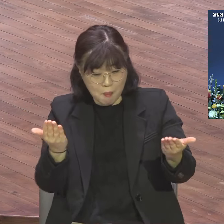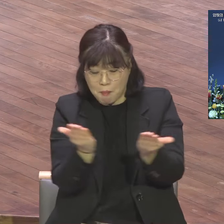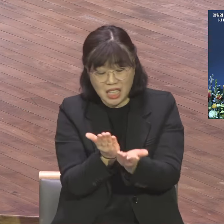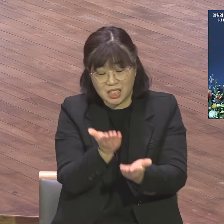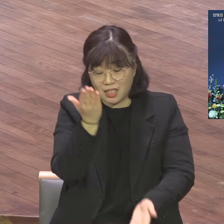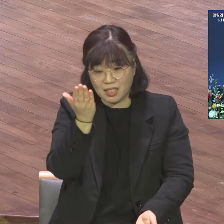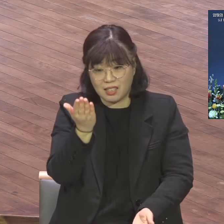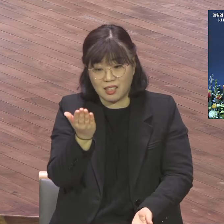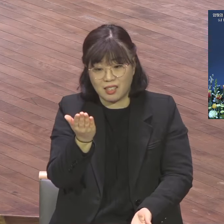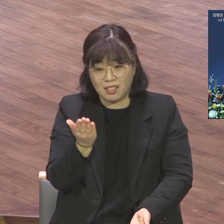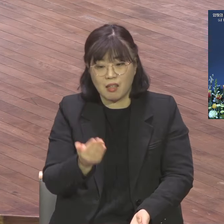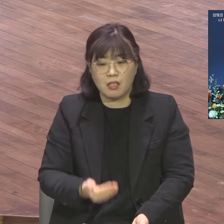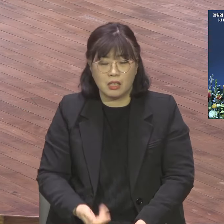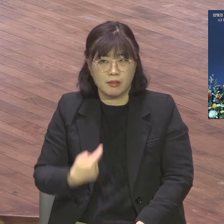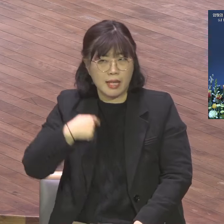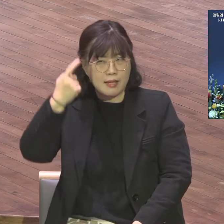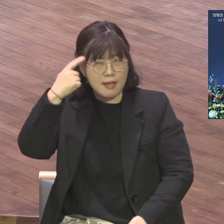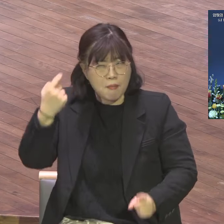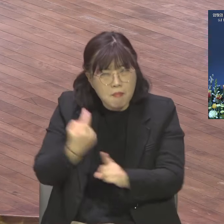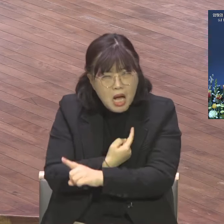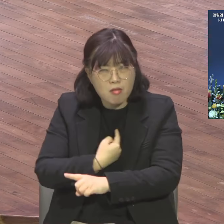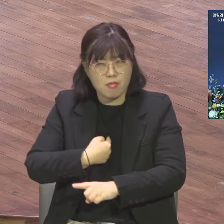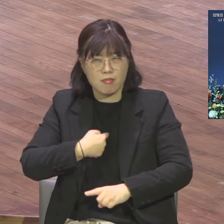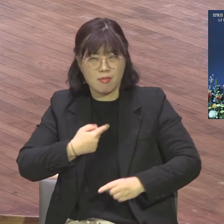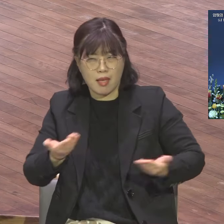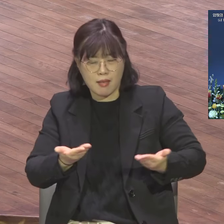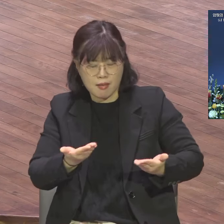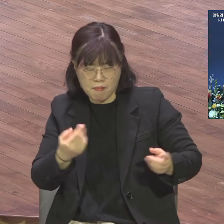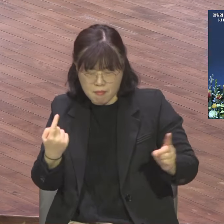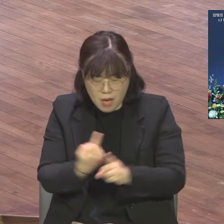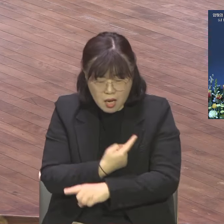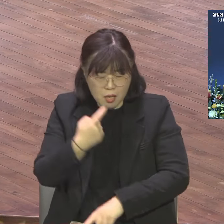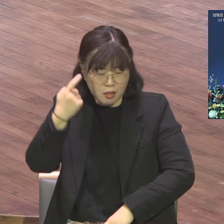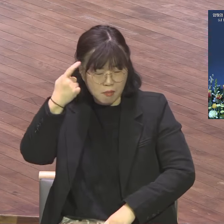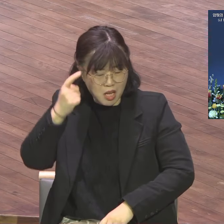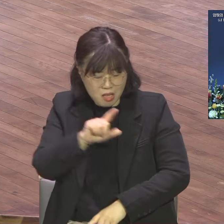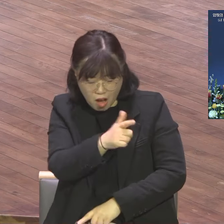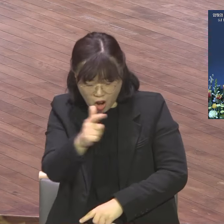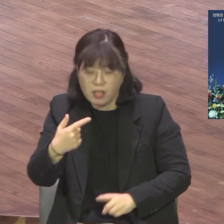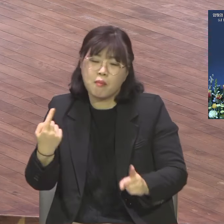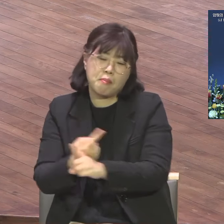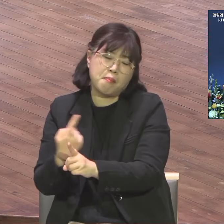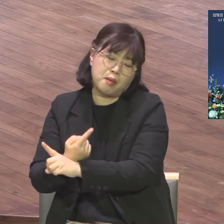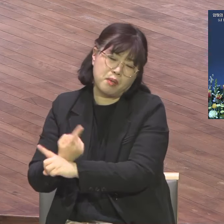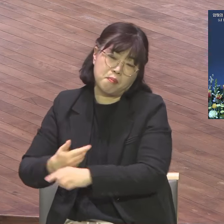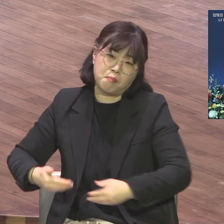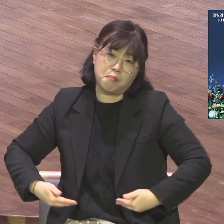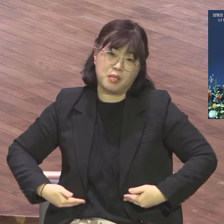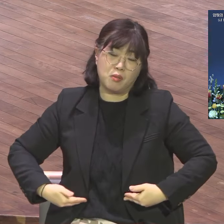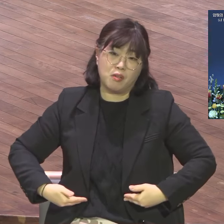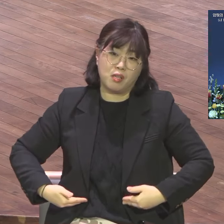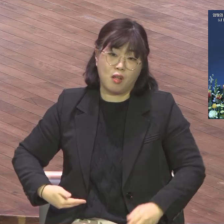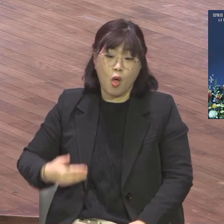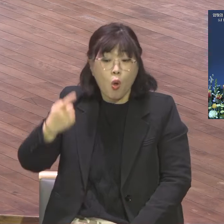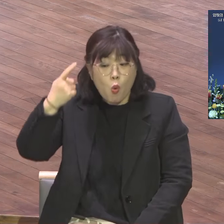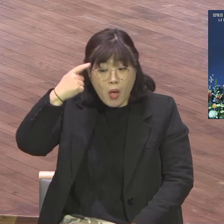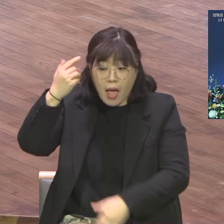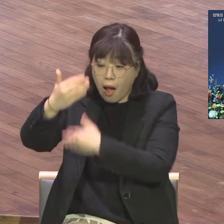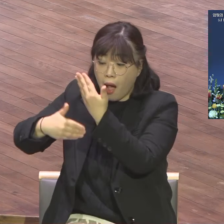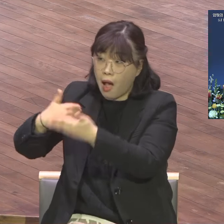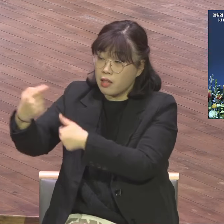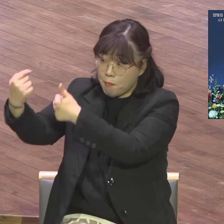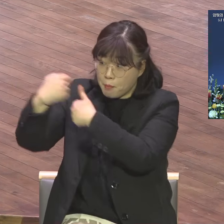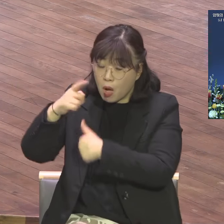생업 현장, 학업 현장. 전부 다 똑같이 한마디로 장막 더 넓히시